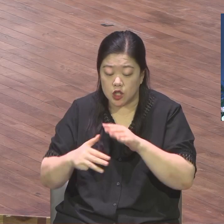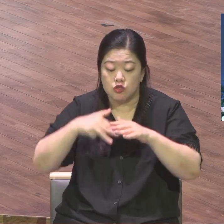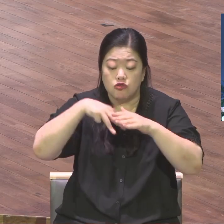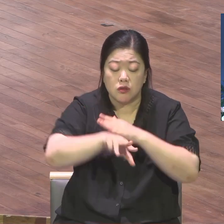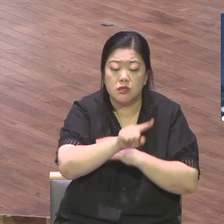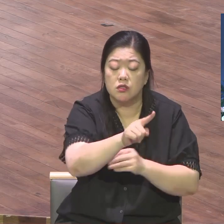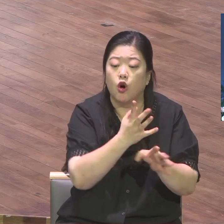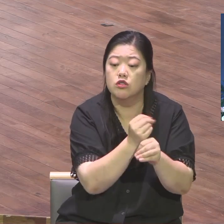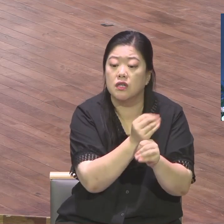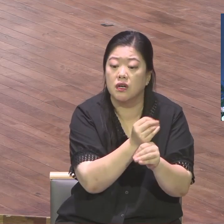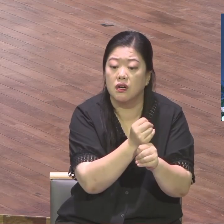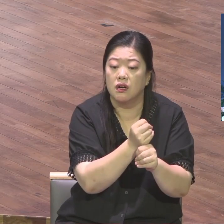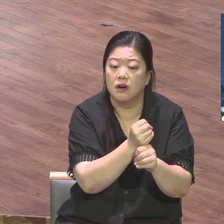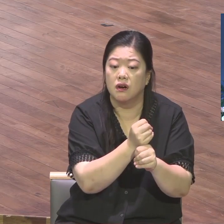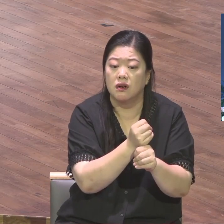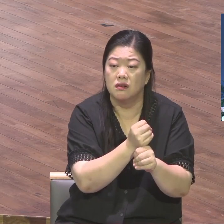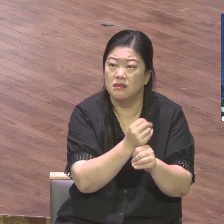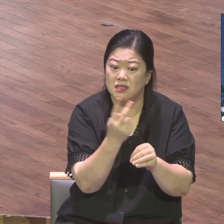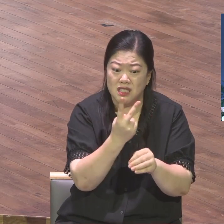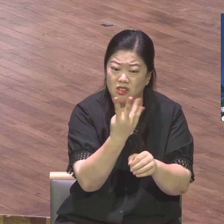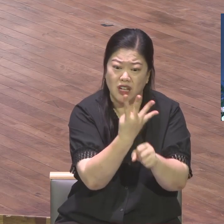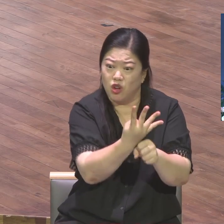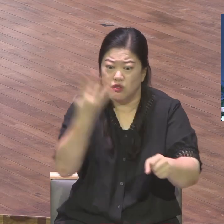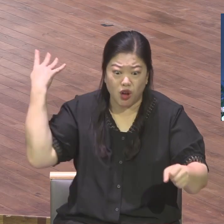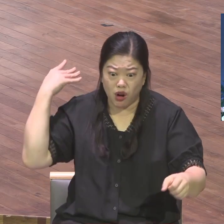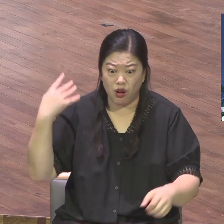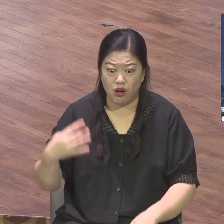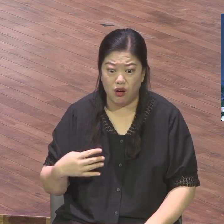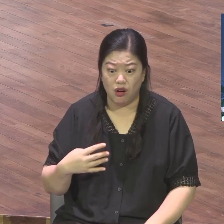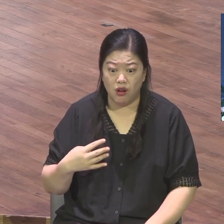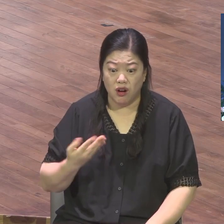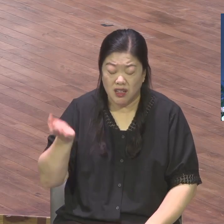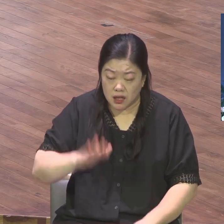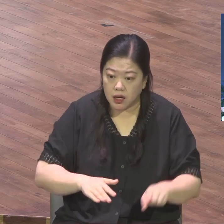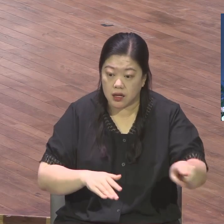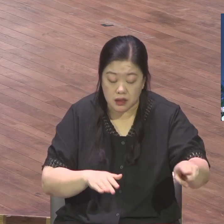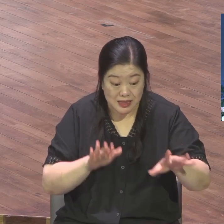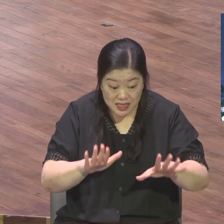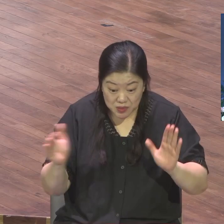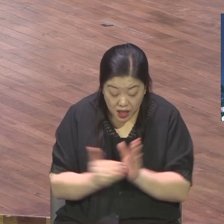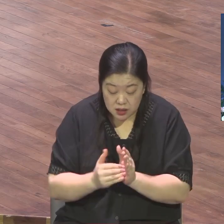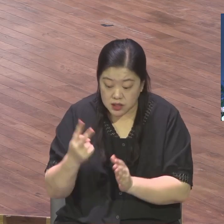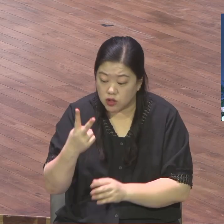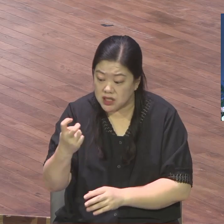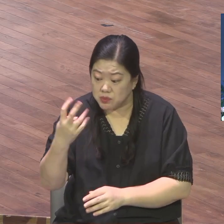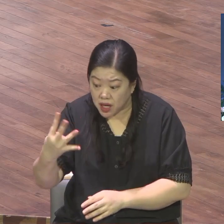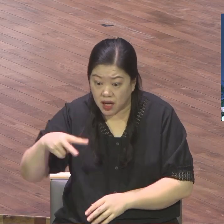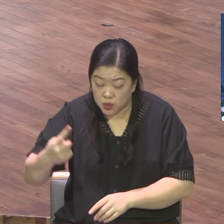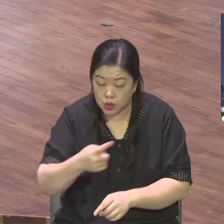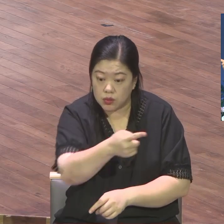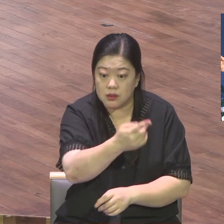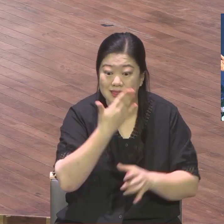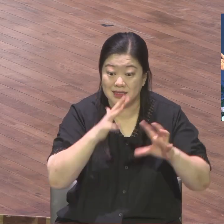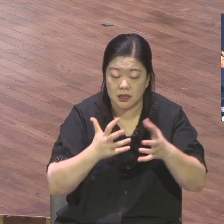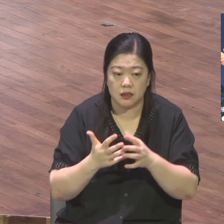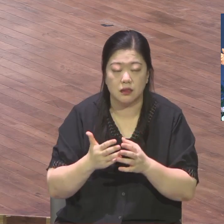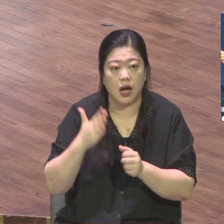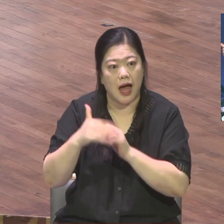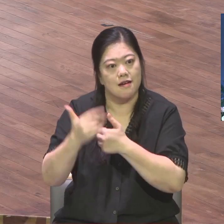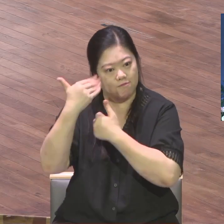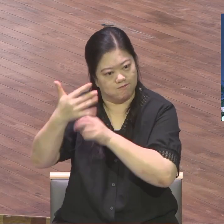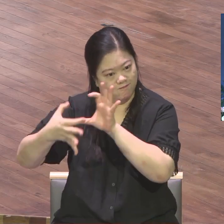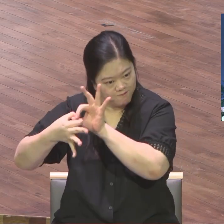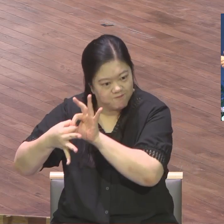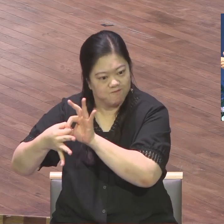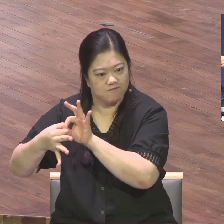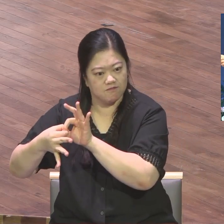바벨론 포로 생활하죠. 로마의 식민 생활할 이 이후 방황 유랑 생활 계속 지금도 하고 있어요.